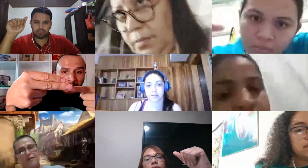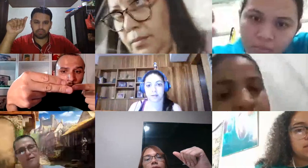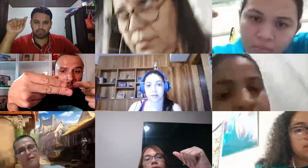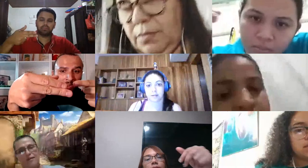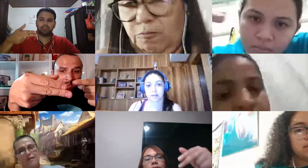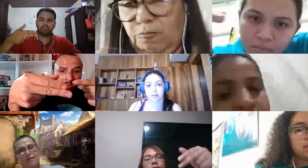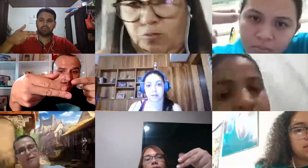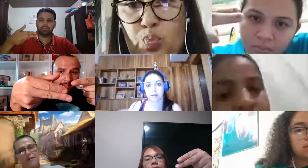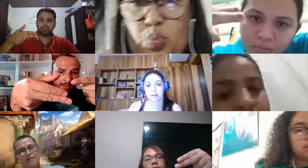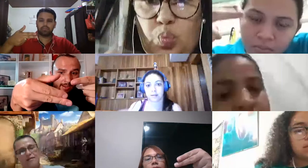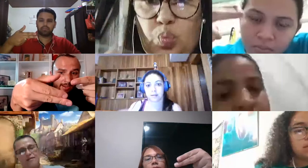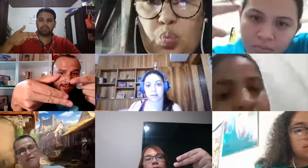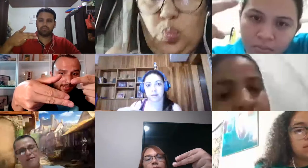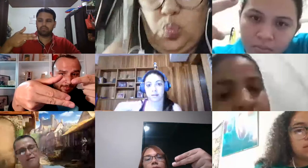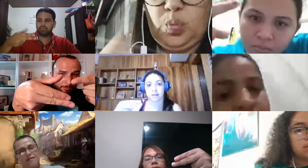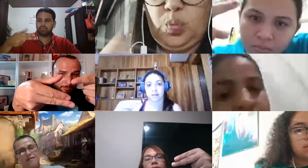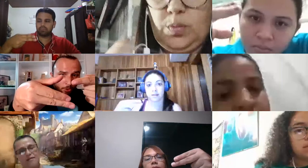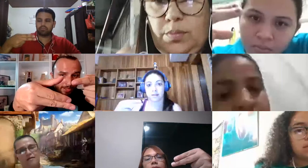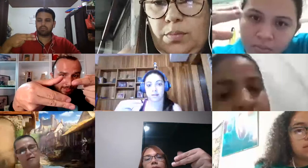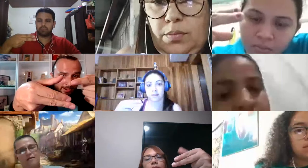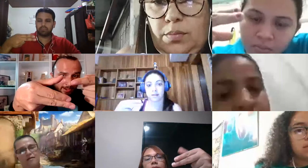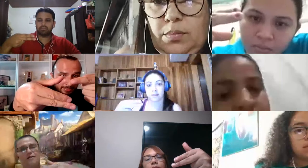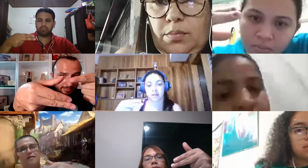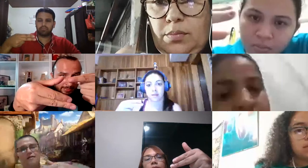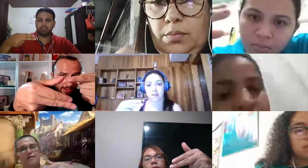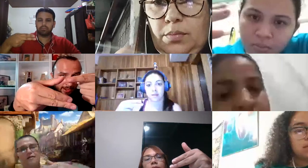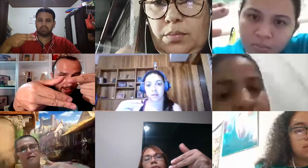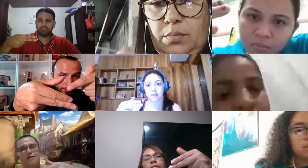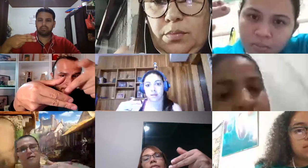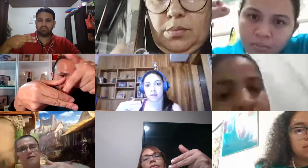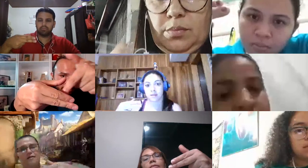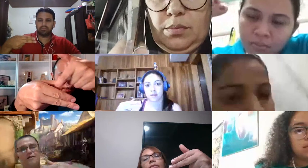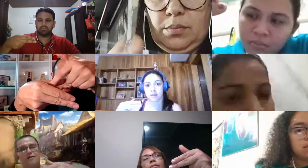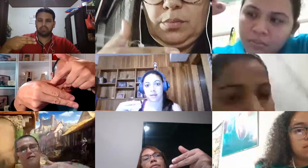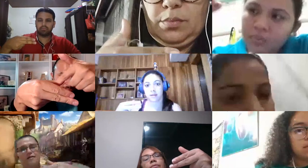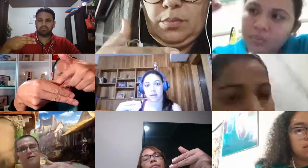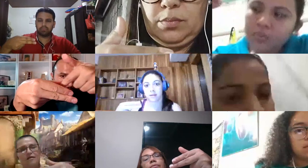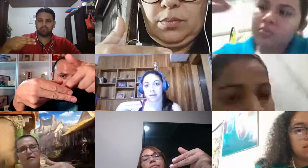pero vean que por atrás hay un espacio.